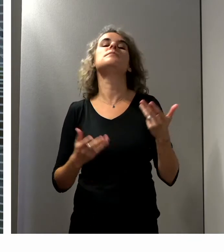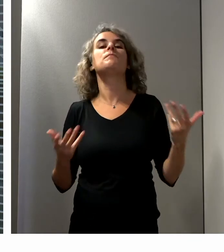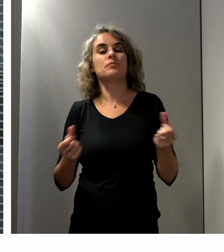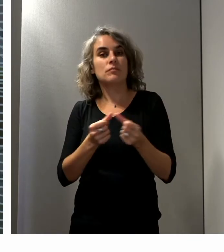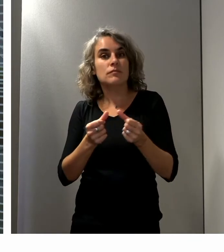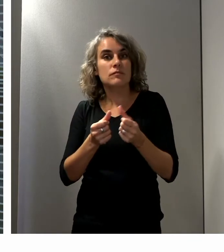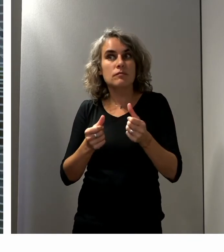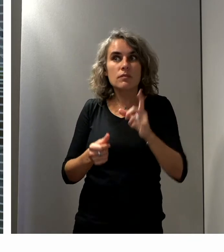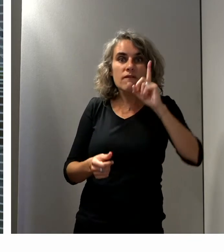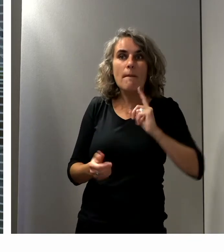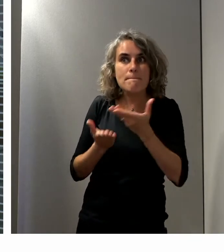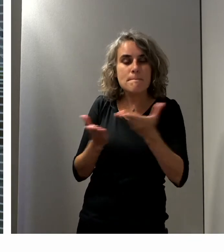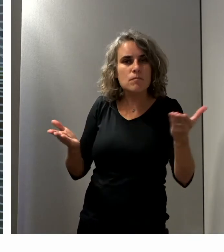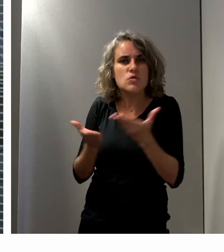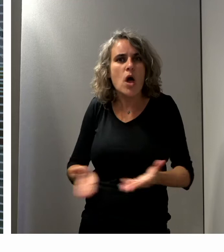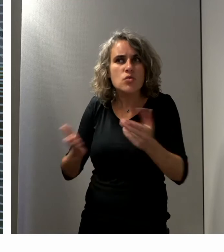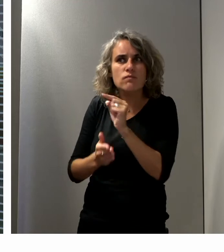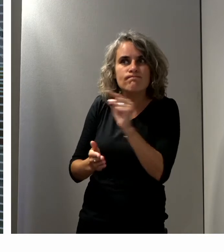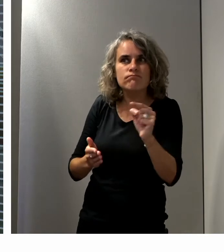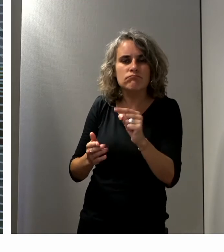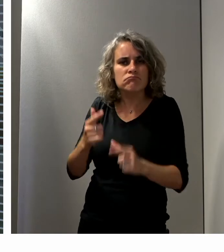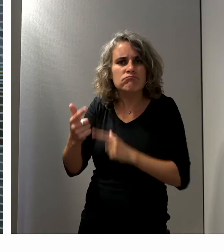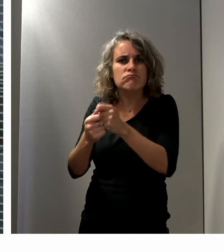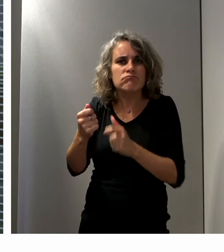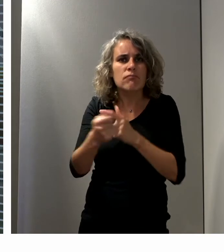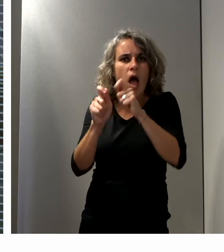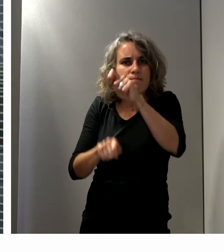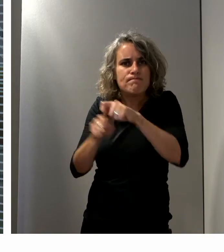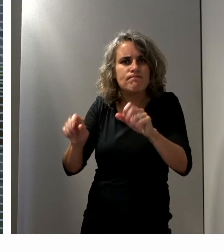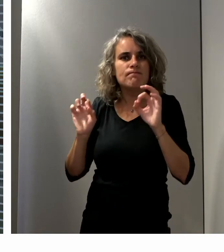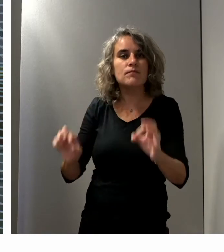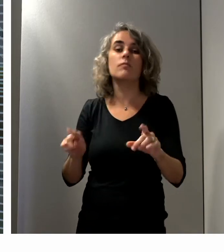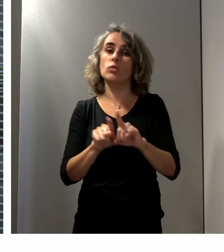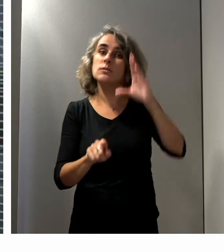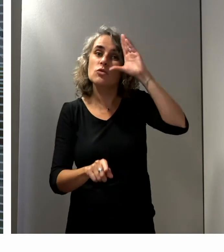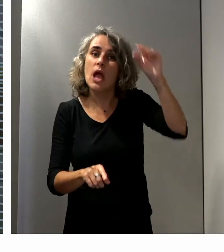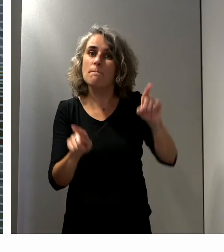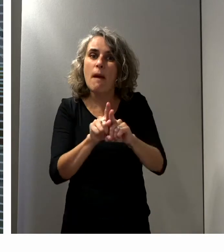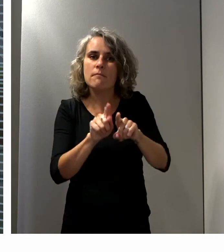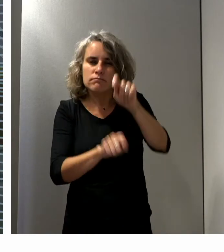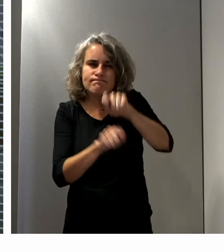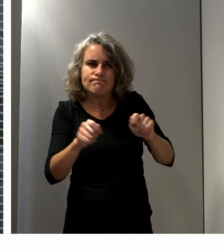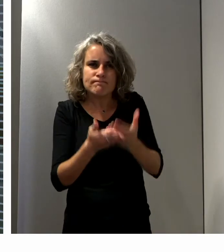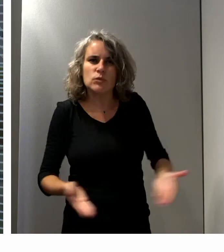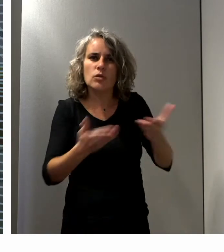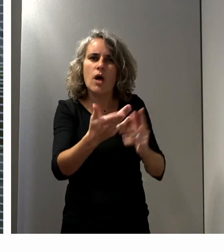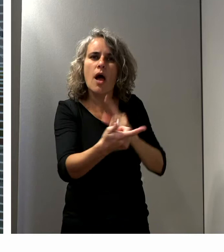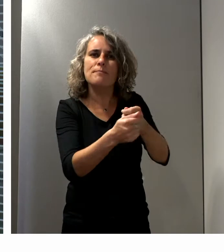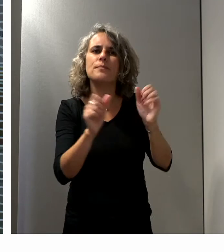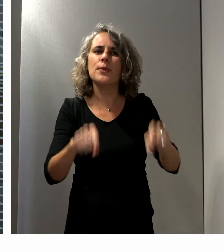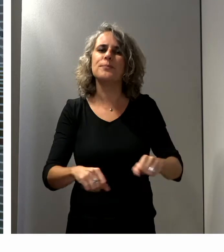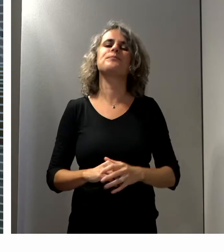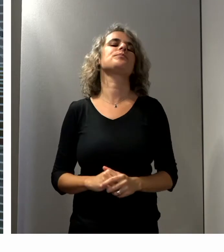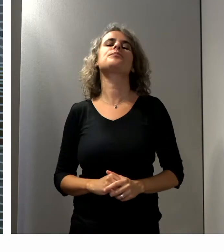du sur-mesure avec les femmes en situation de handicap, mais également avec les professionnels. En s'appuyant